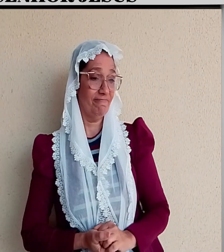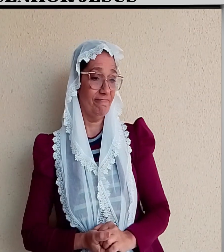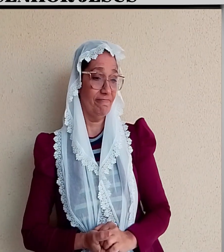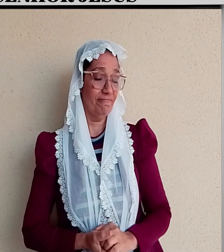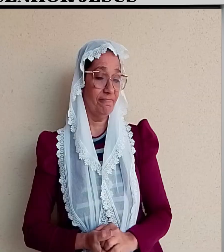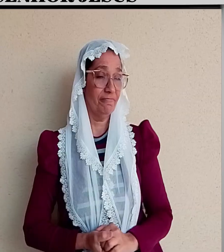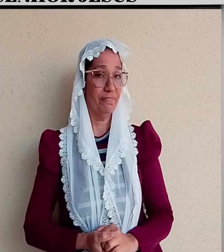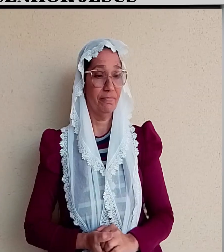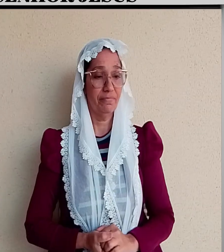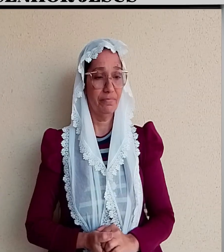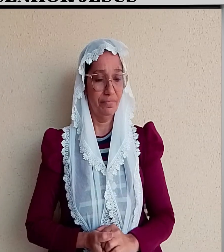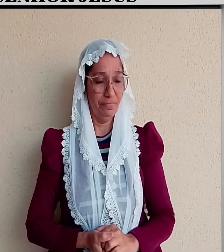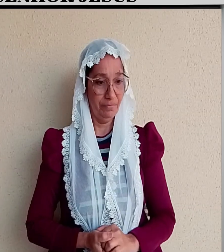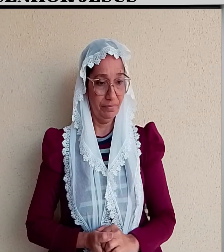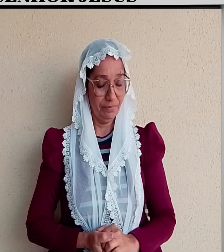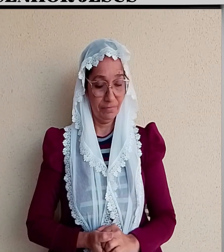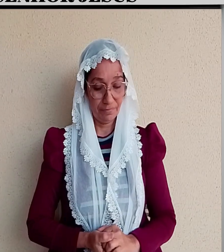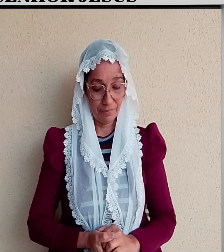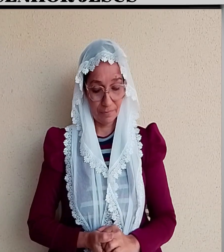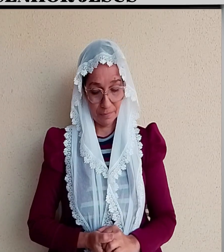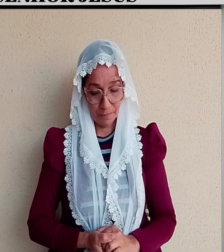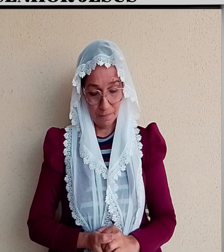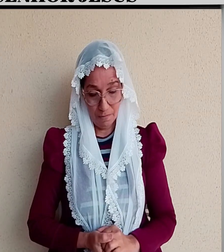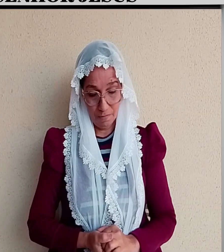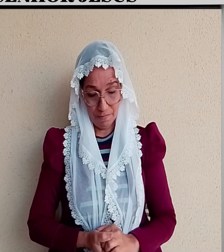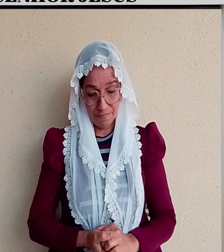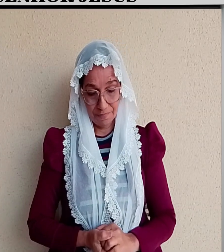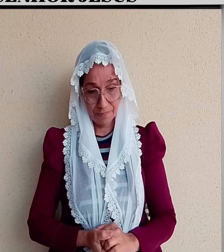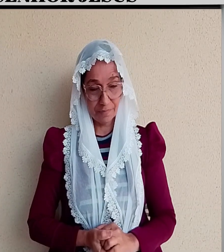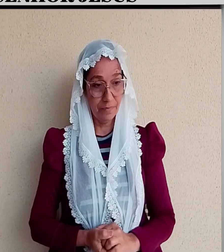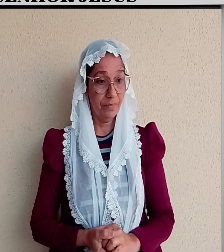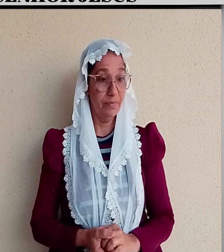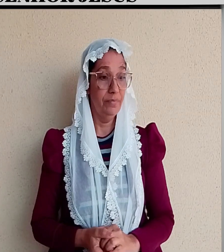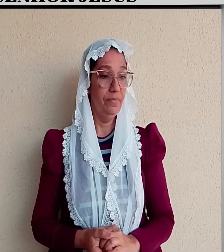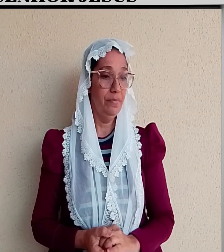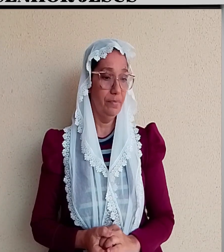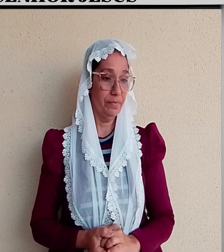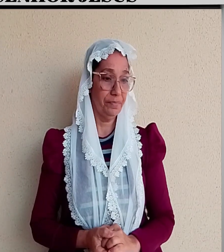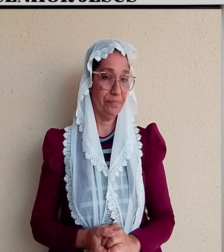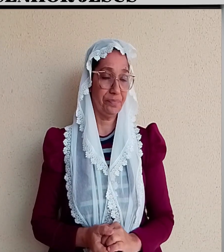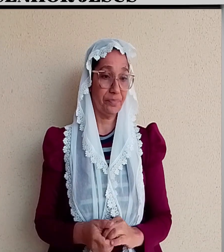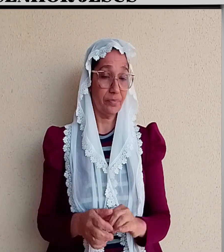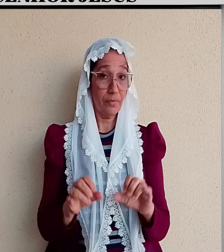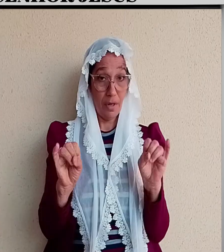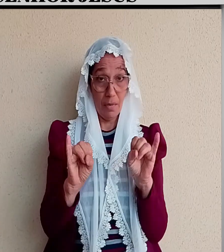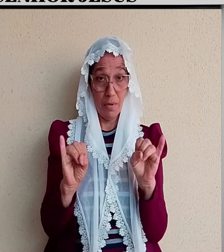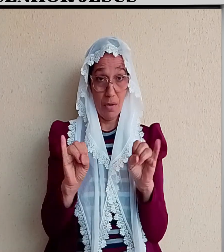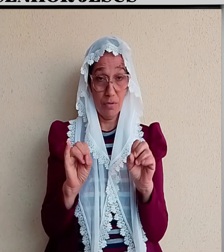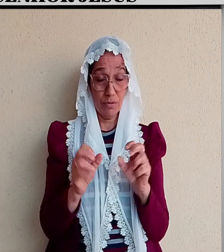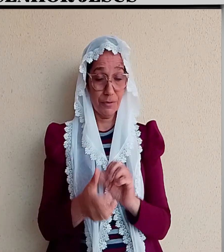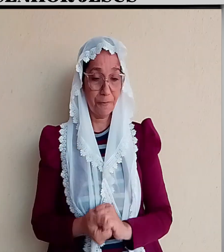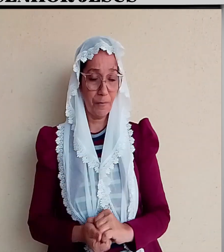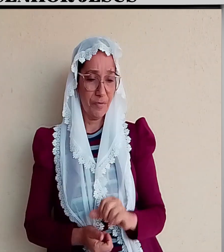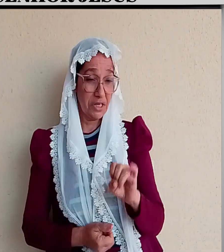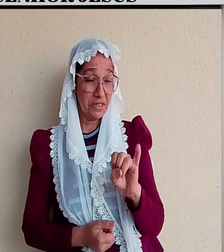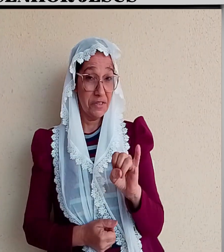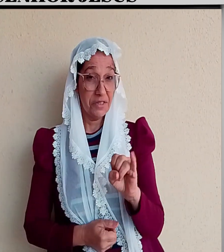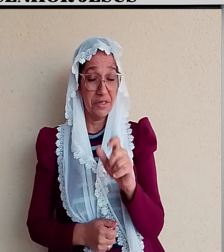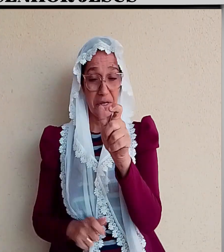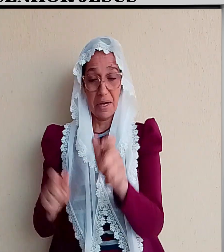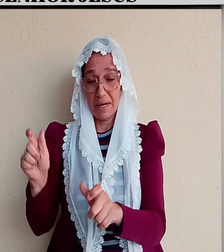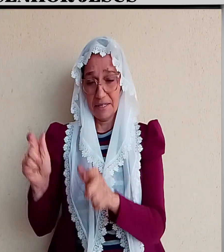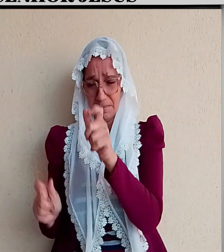joio não passasse por prova, por dor, aleluia, Jesus. Se o joio não passasse